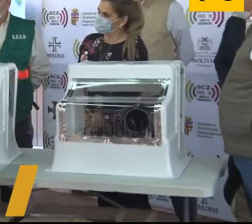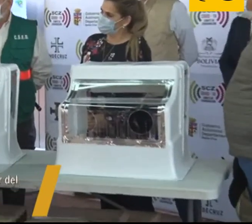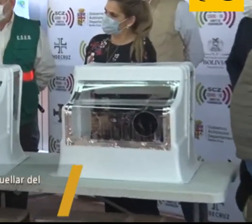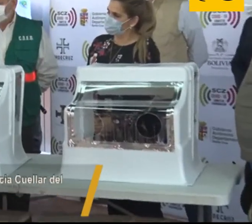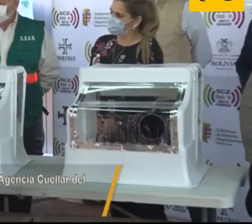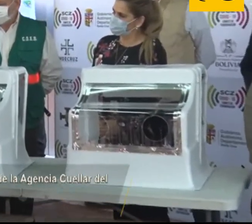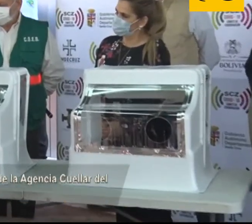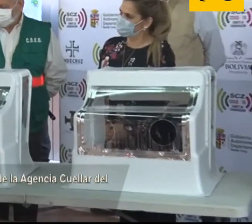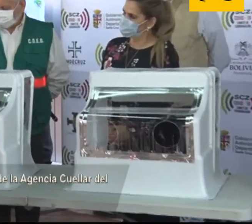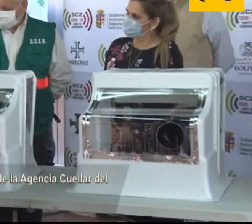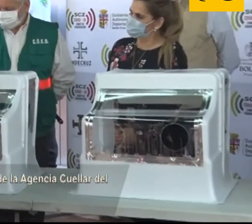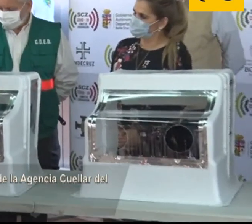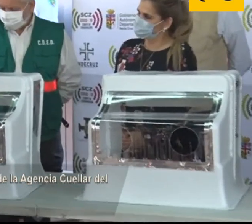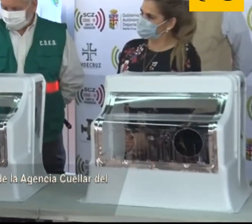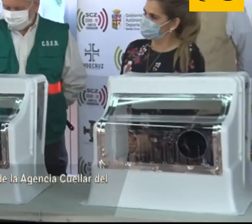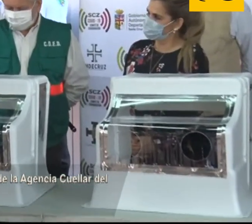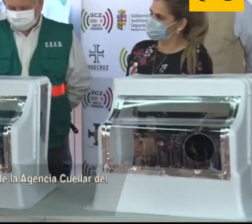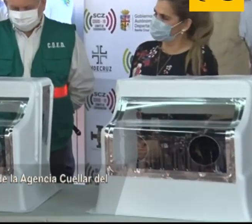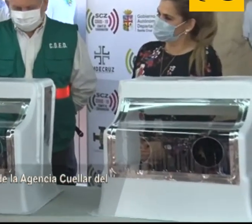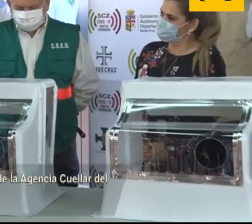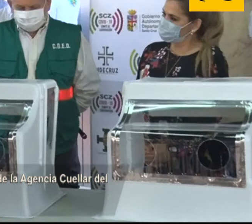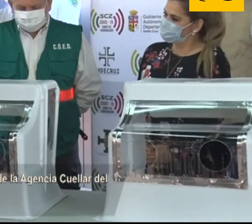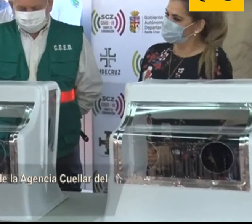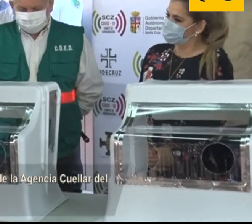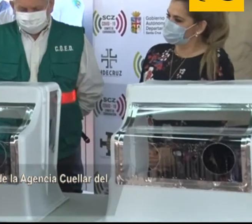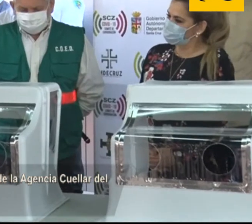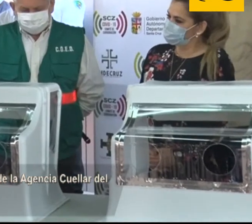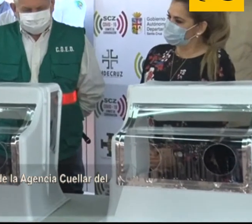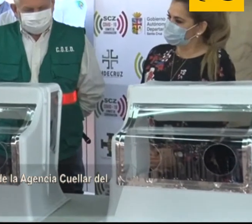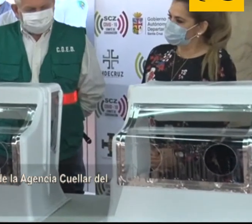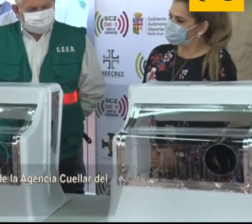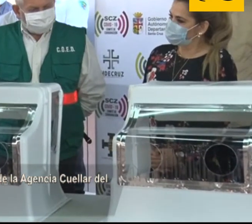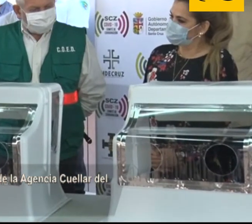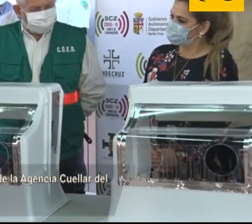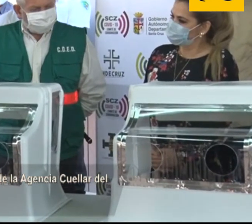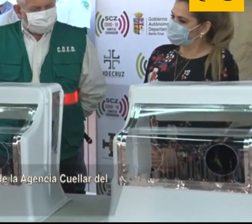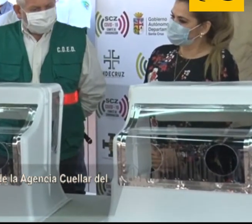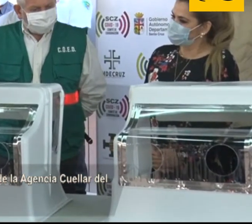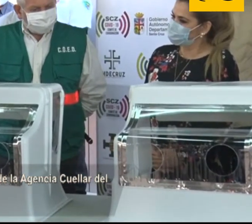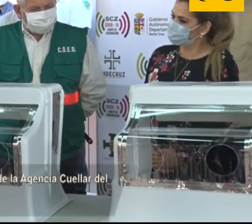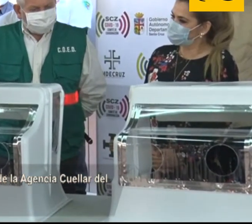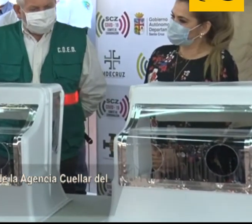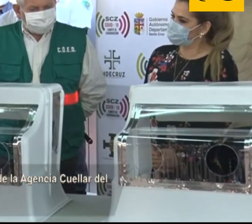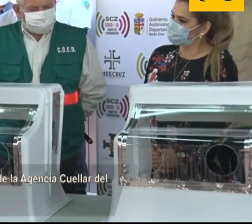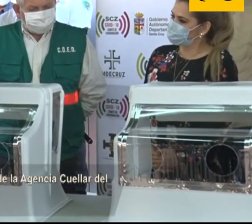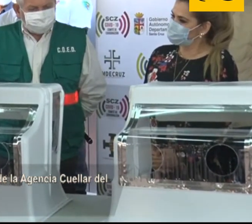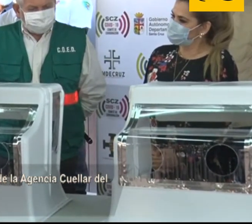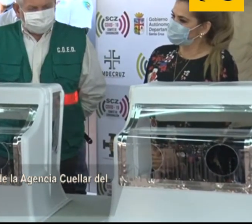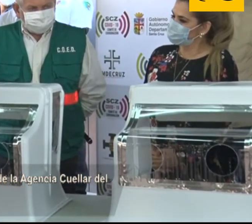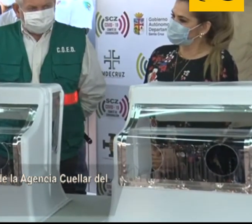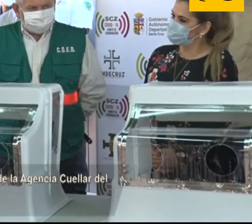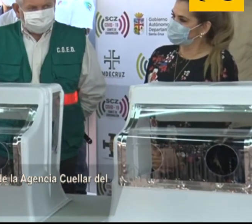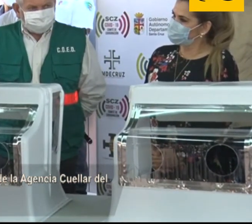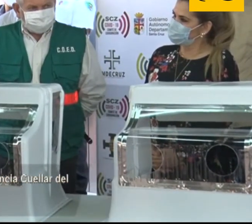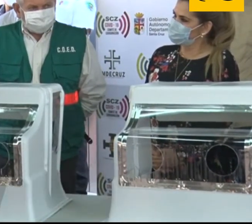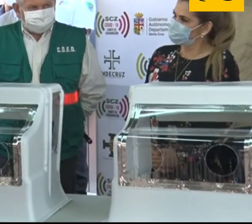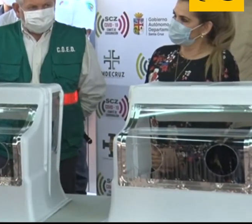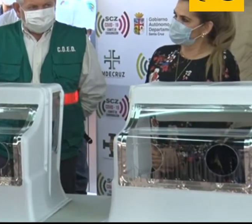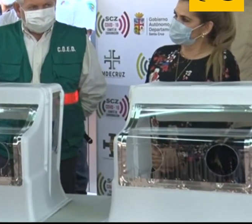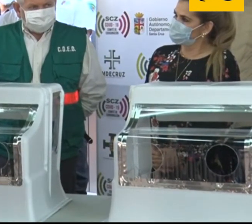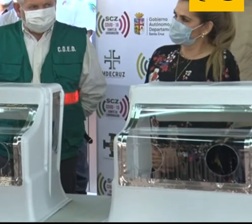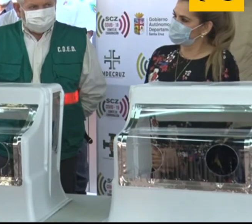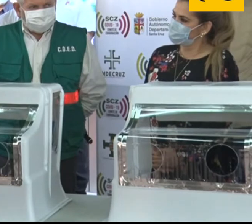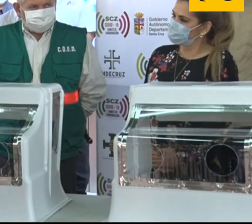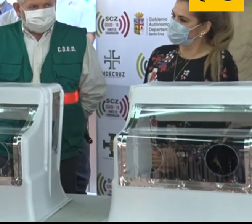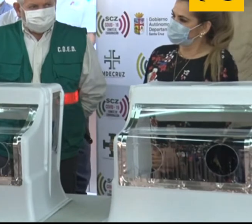población, porque nosotros también somos responsables de cuidar nuestra salud. Nosotros cuidamos nuestra salud